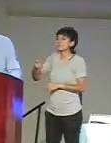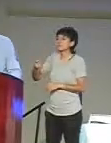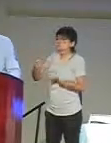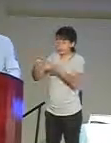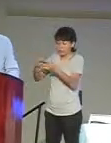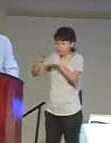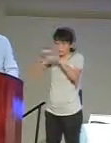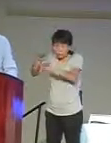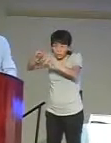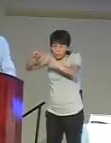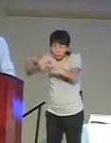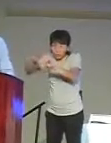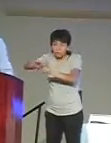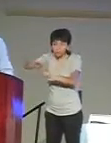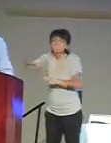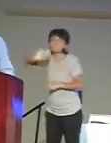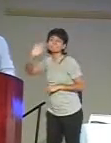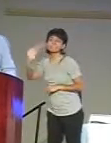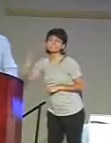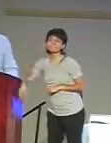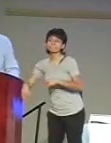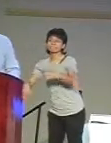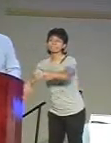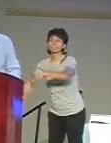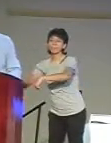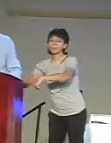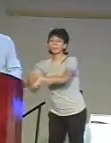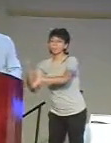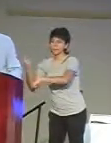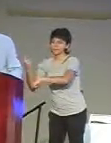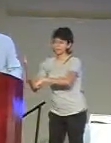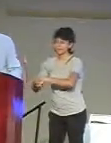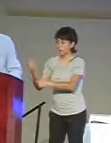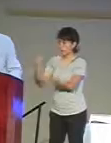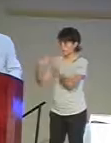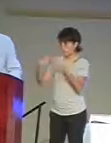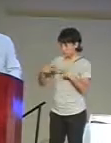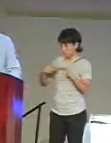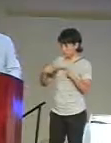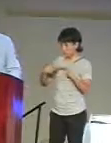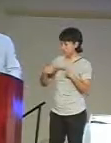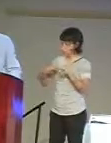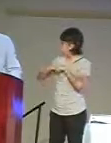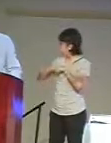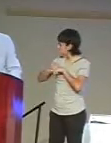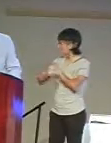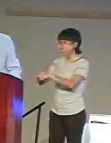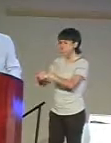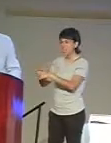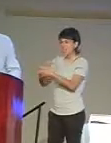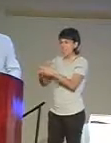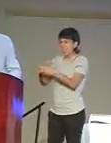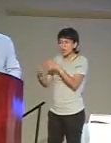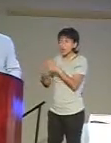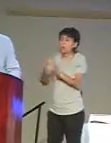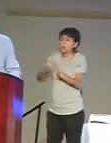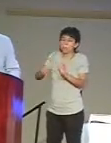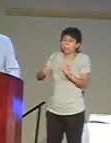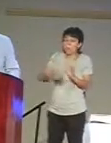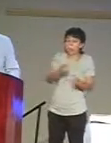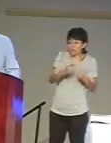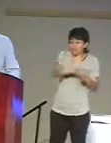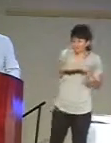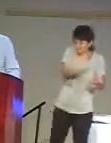Muchas más personas permanecen con secuelas que las que mueren. Y eso es expresión otra